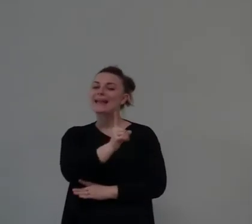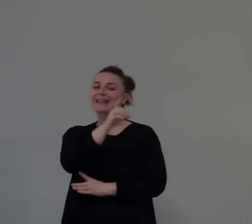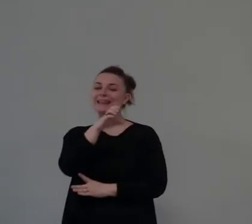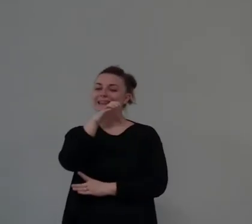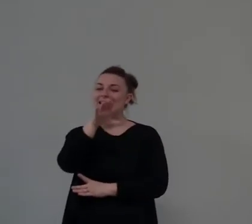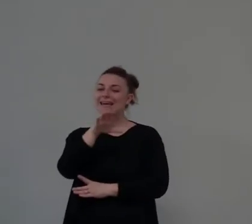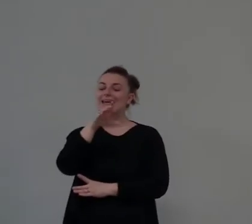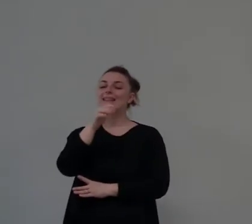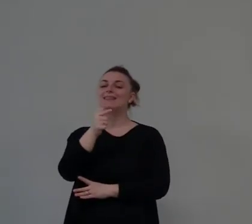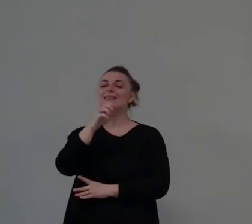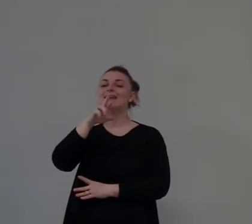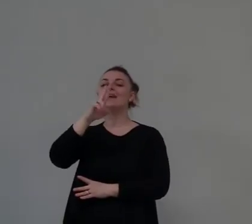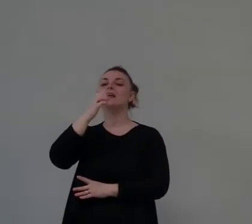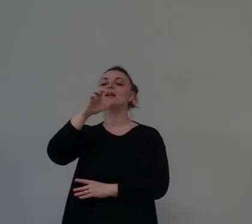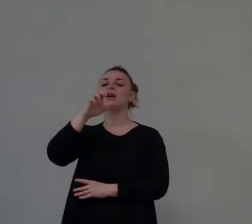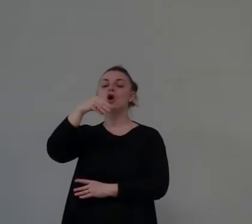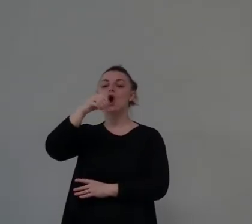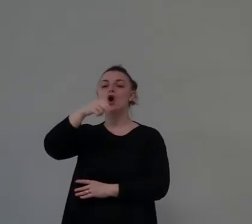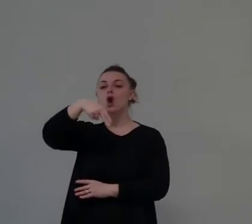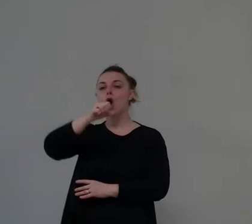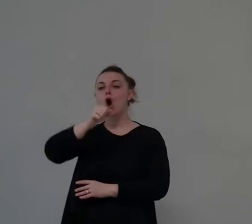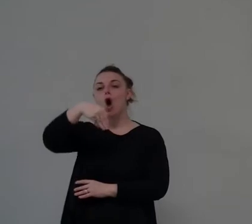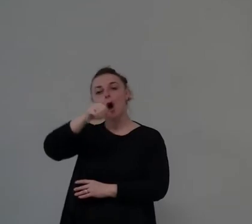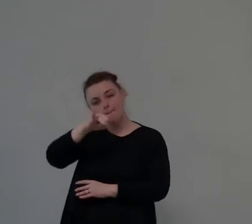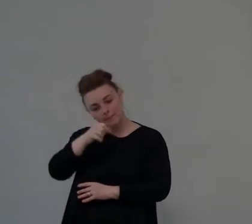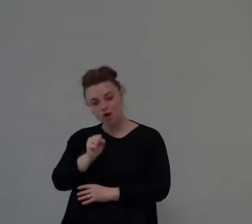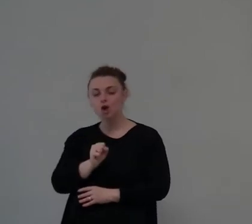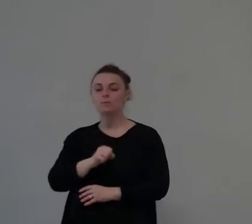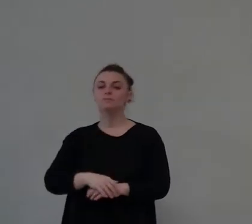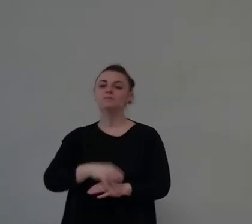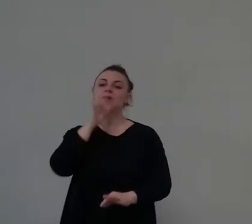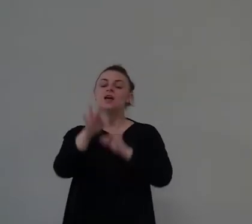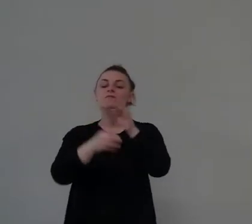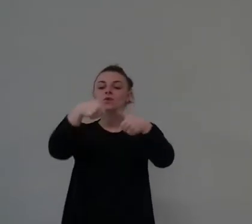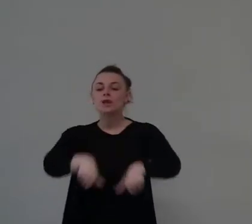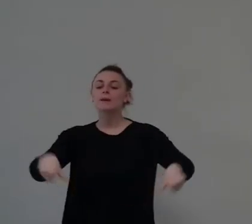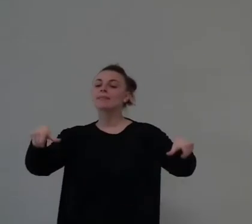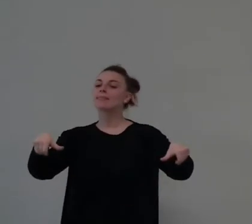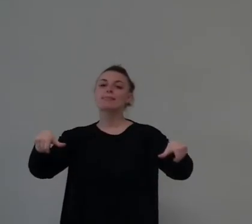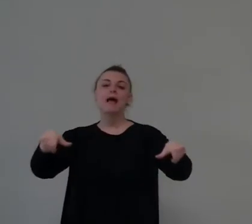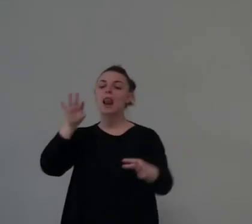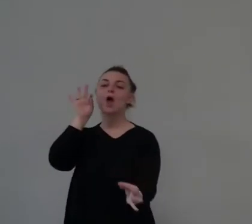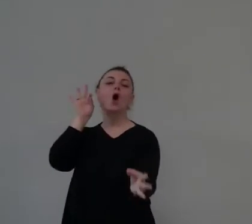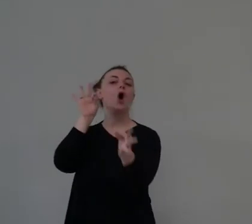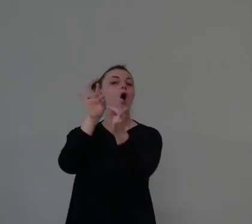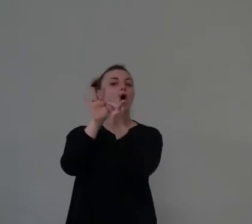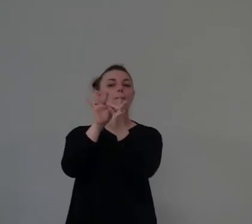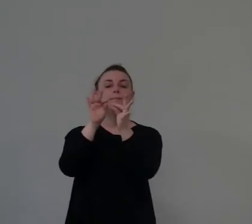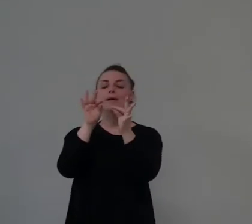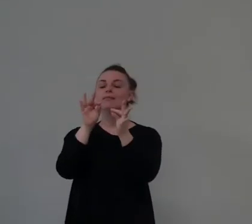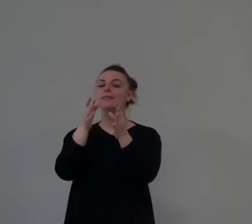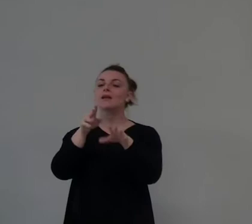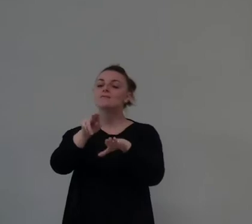È un libro importante, Deuteronomio, fondamentale nel piano di salvezza di Dio.